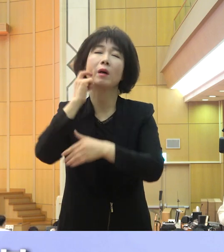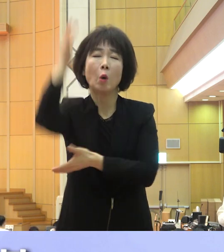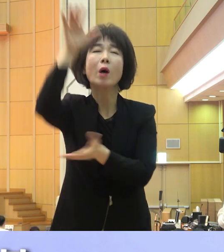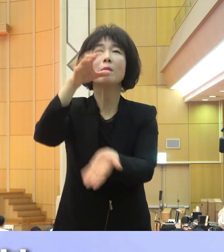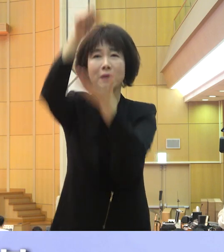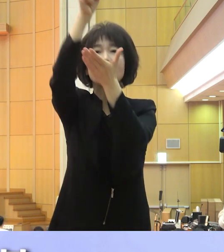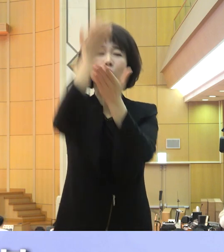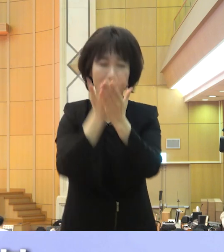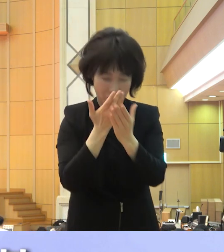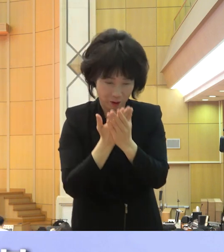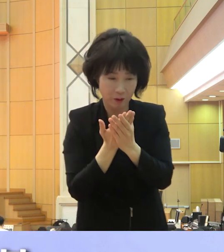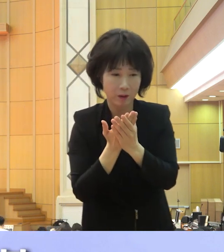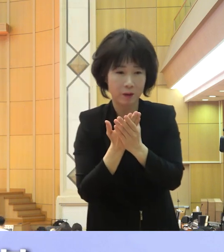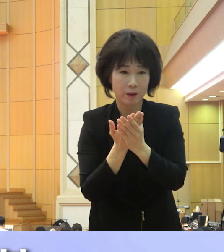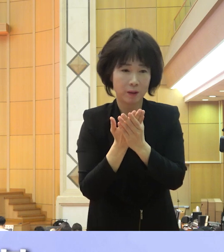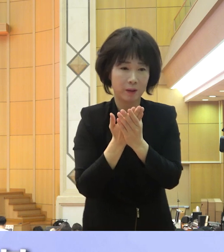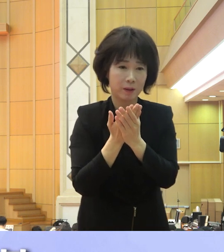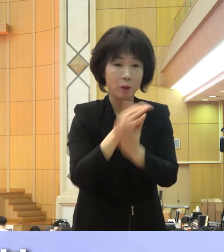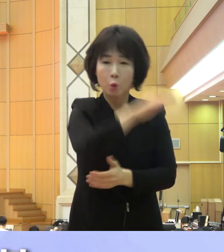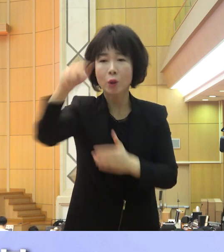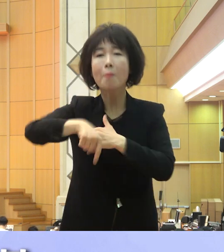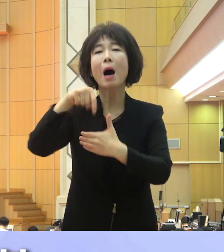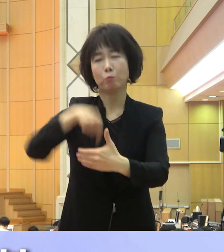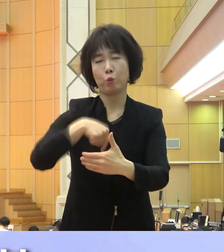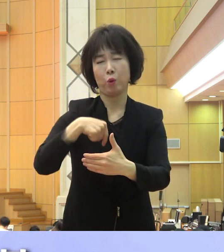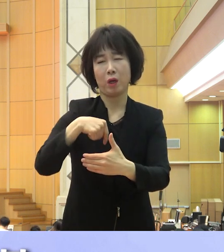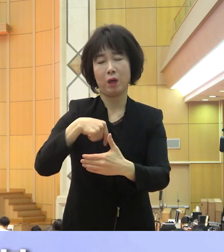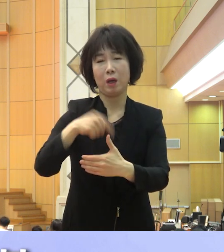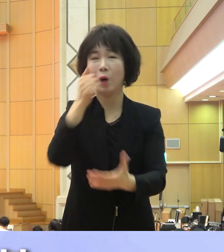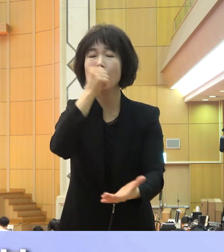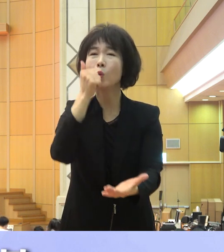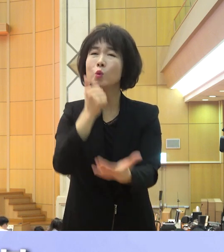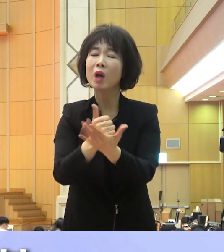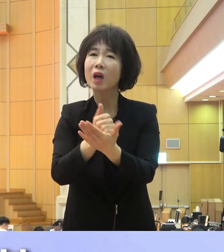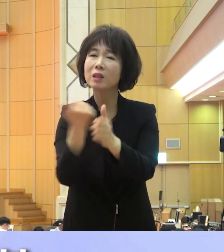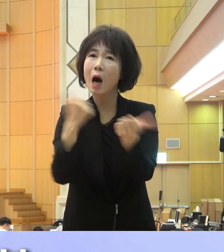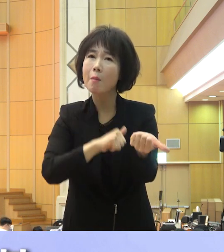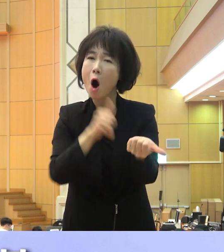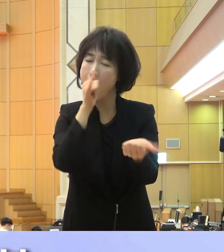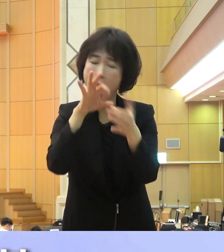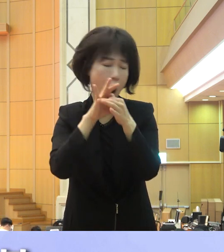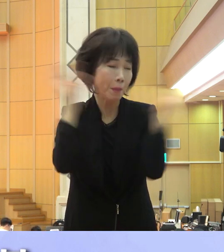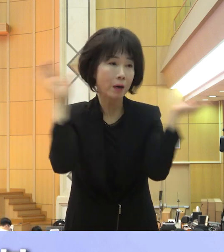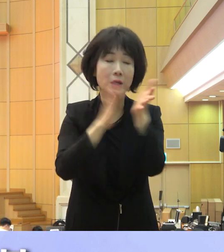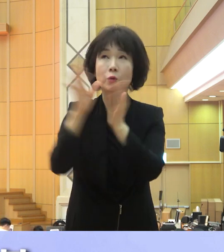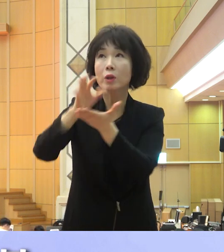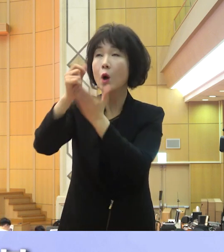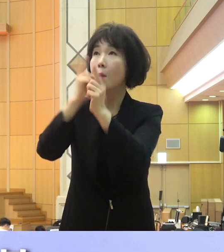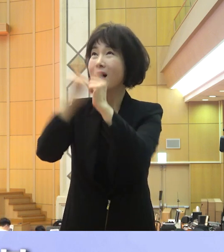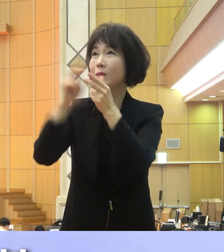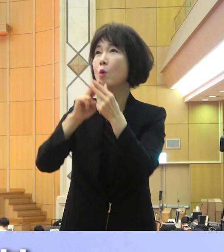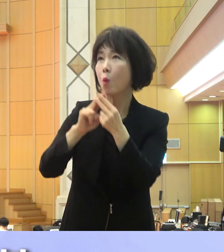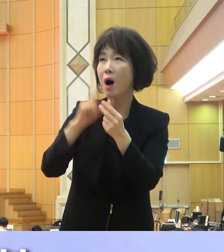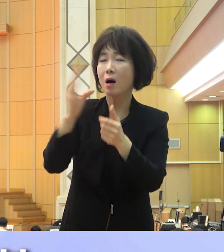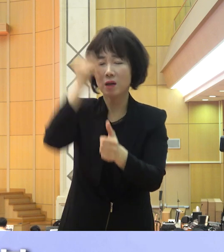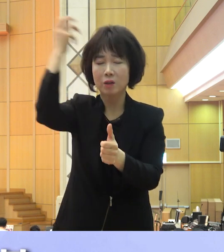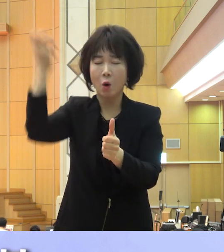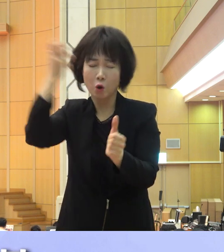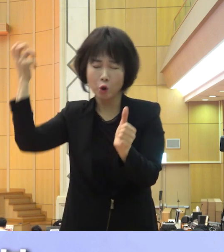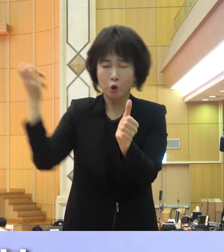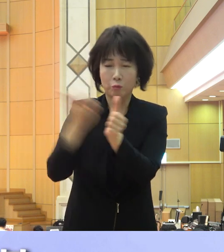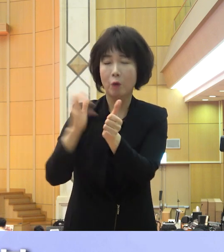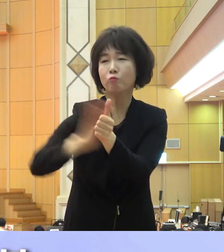영광 받아 주시옵소서. 우리 마음밭에 죄와 사망이 있다 할지라도 예수 그리스도의 말씀과